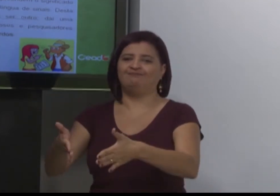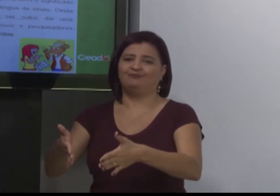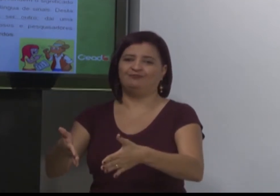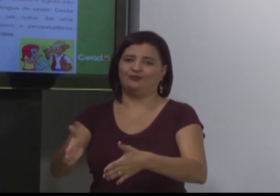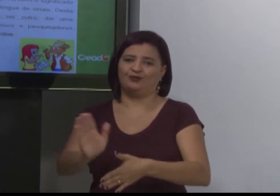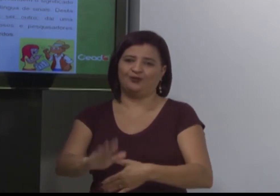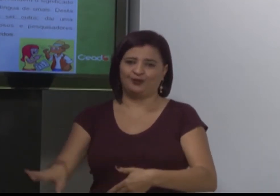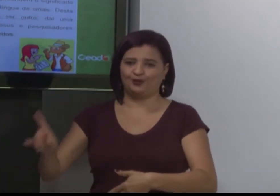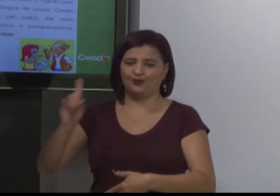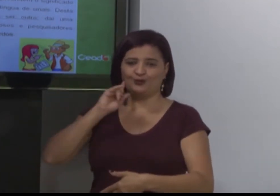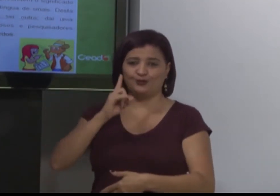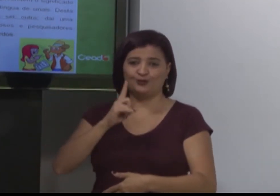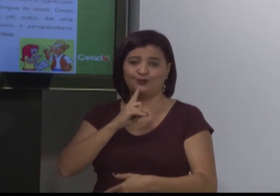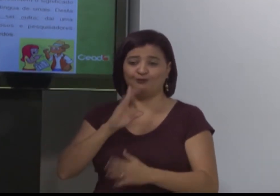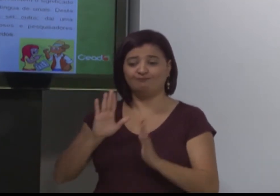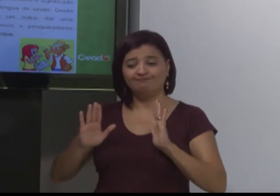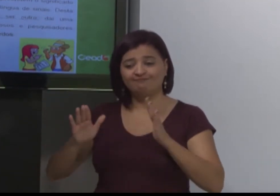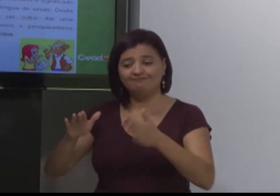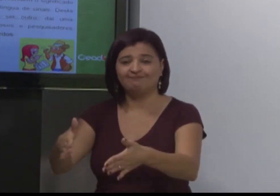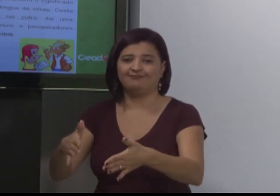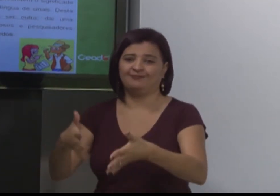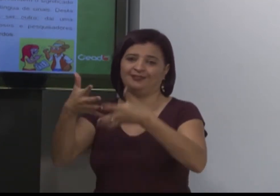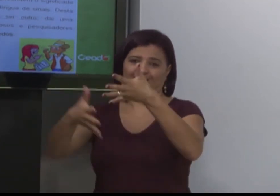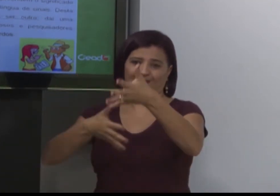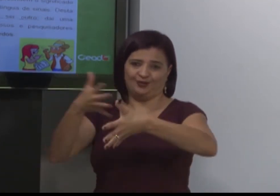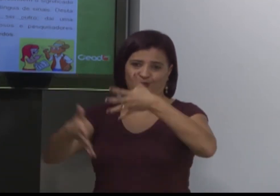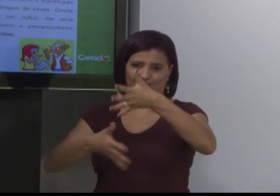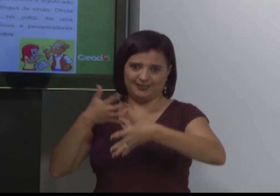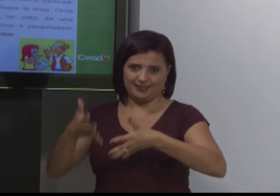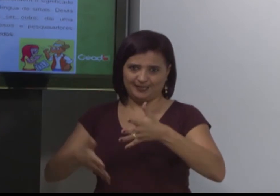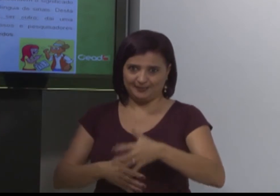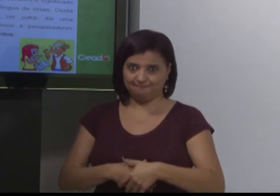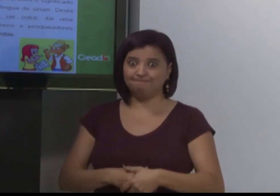A pedagogia, em geral, ela tem um currículo, uma proposta.